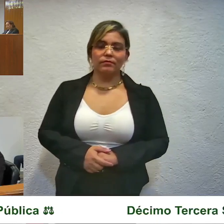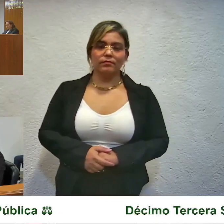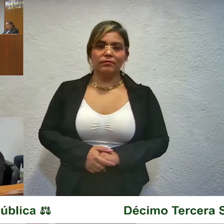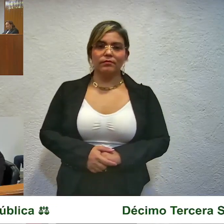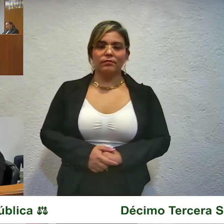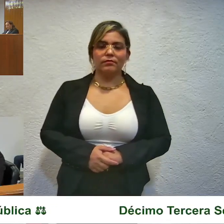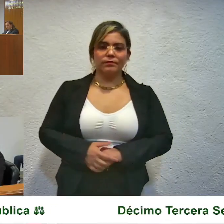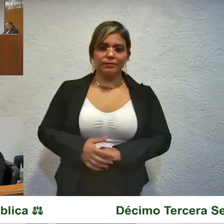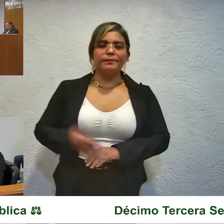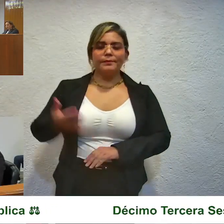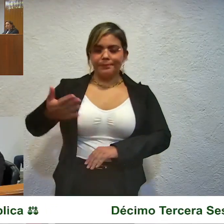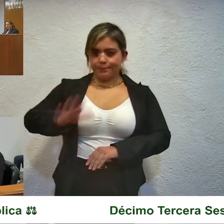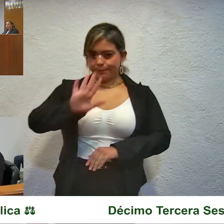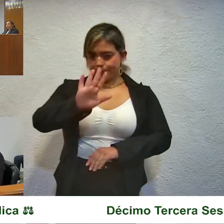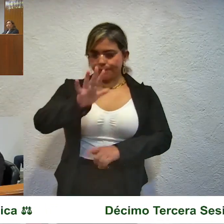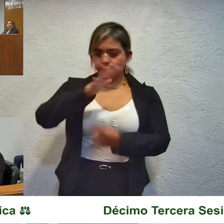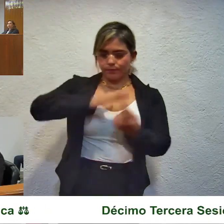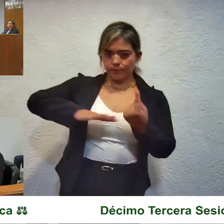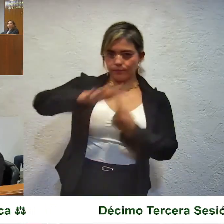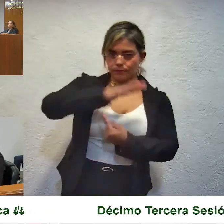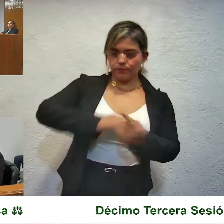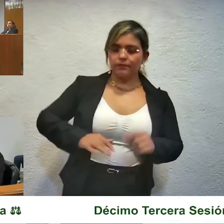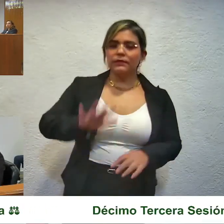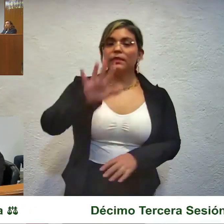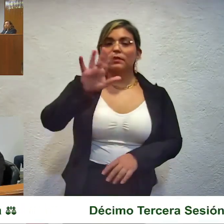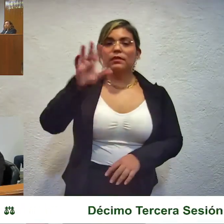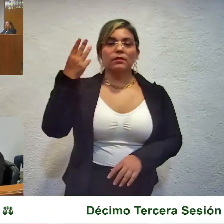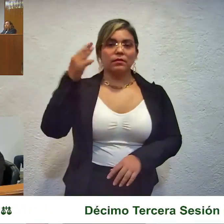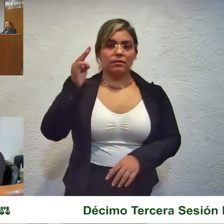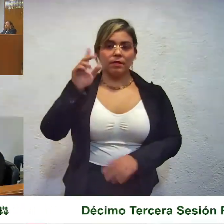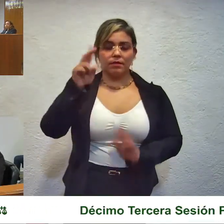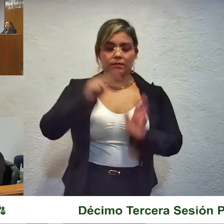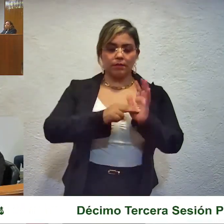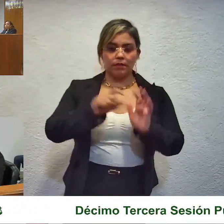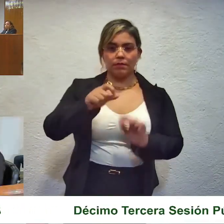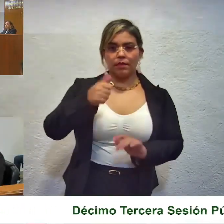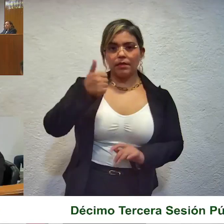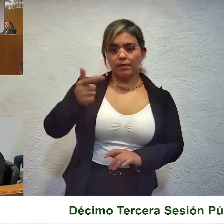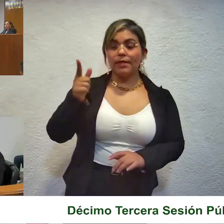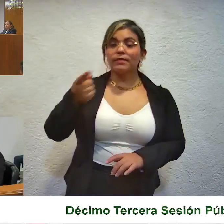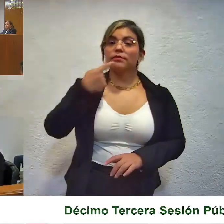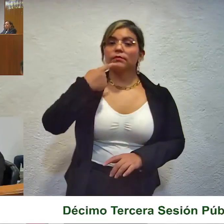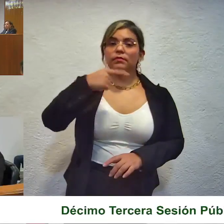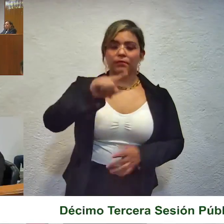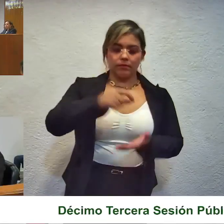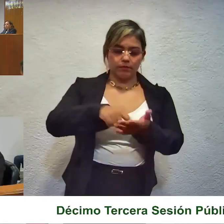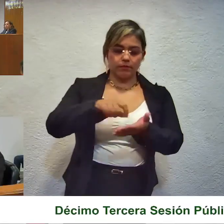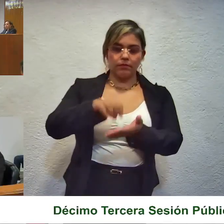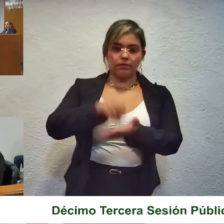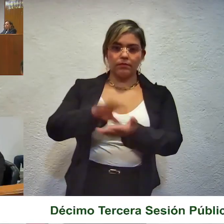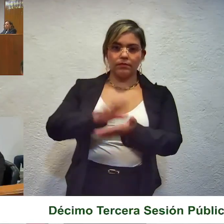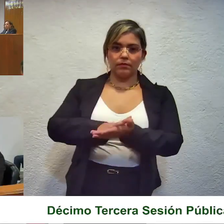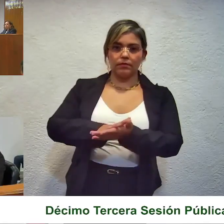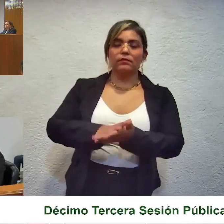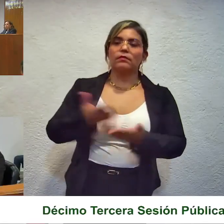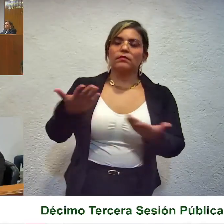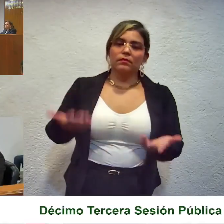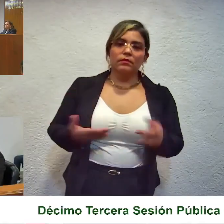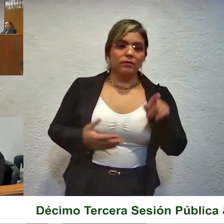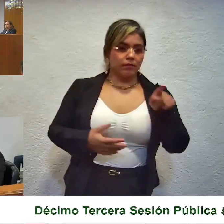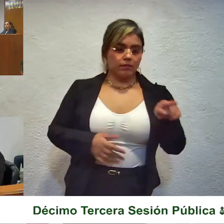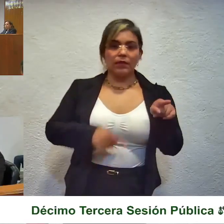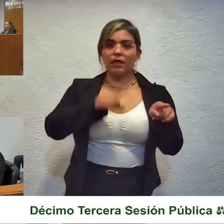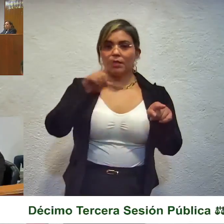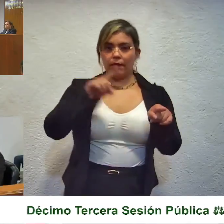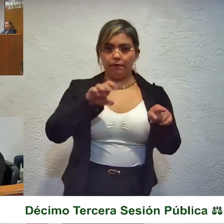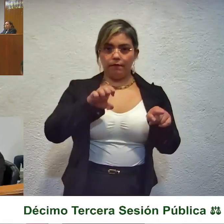Como antecedente, se tiene que el 5 de mayo de 2026, la denunciante presentó escrito de queja en el que señaló que el ciudadano Carlos